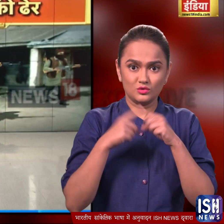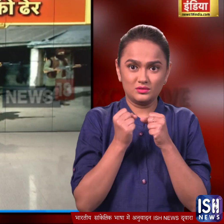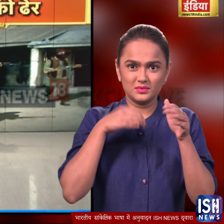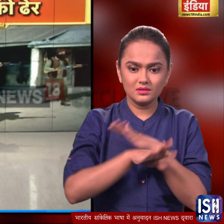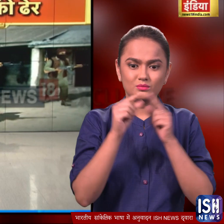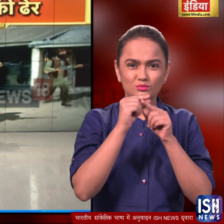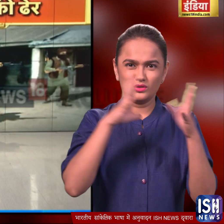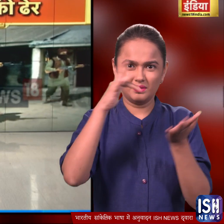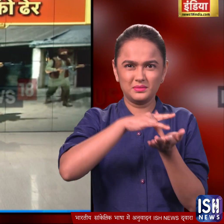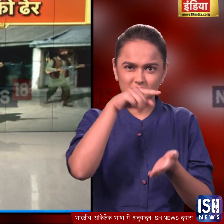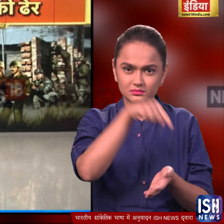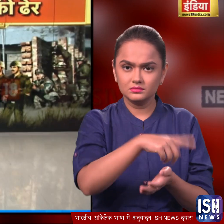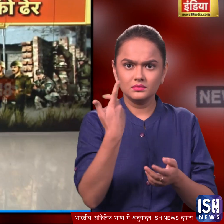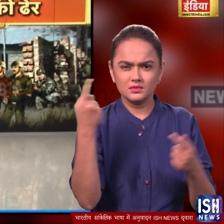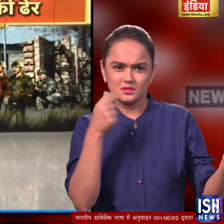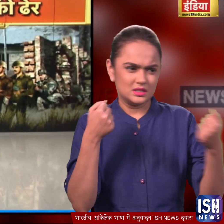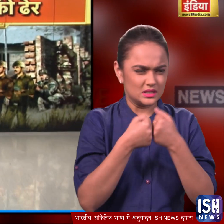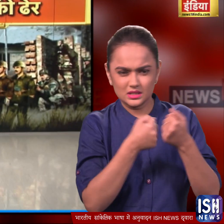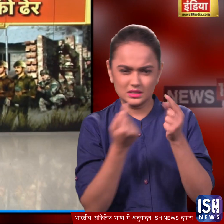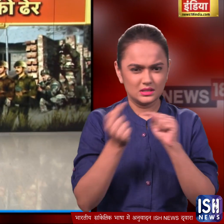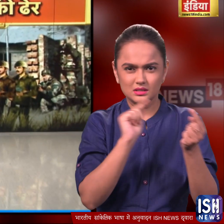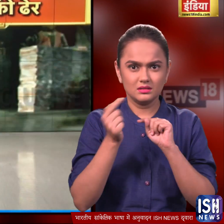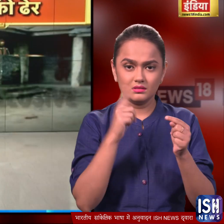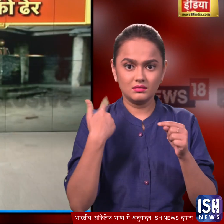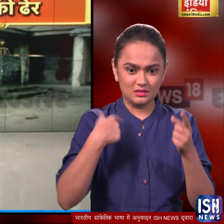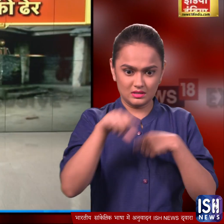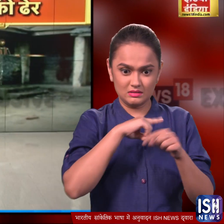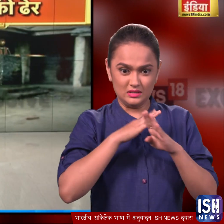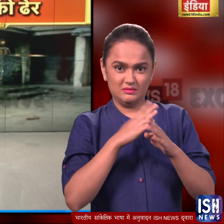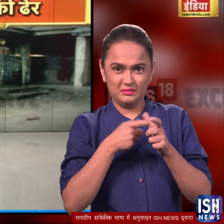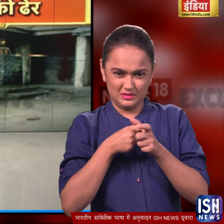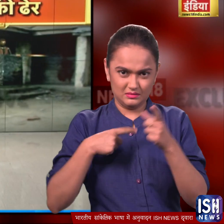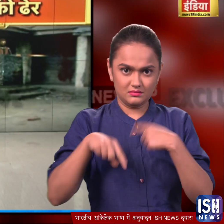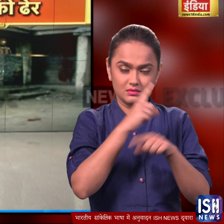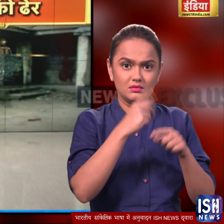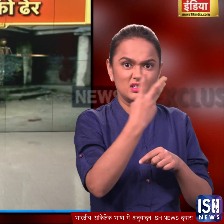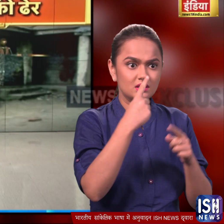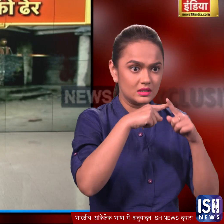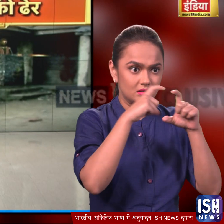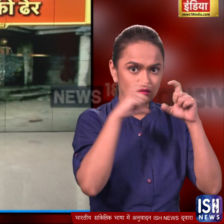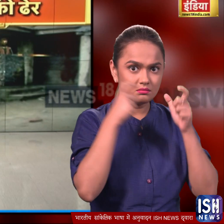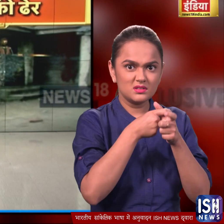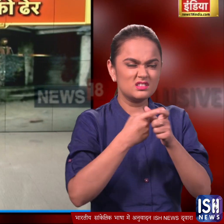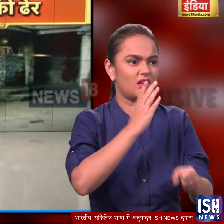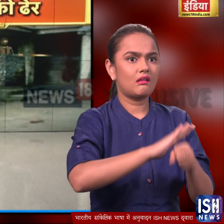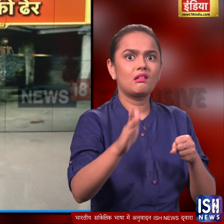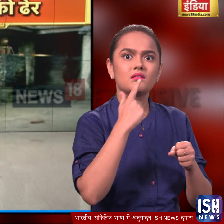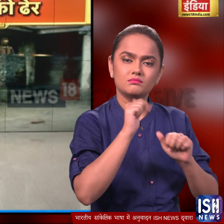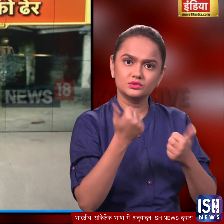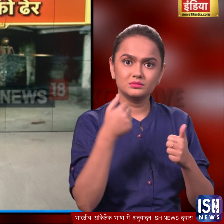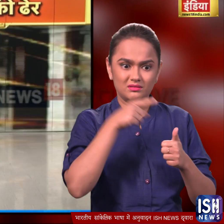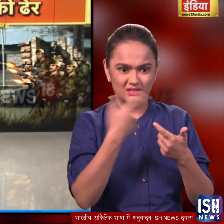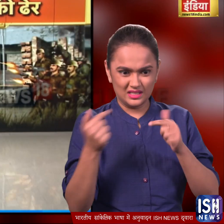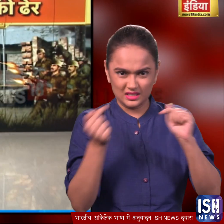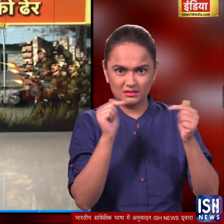जम्मू कश्मीर के पुलवामा में हुई मुठभेड़ में सुरक्षा बल ने आतंकी संगठन जैश ए मोहम्मद के 3 खूंखार आतंकियों को ढेर कर दिया। आतंकियों